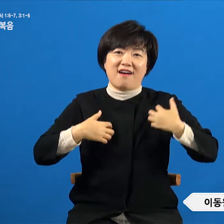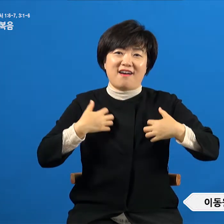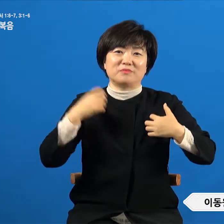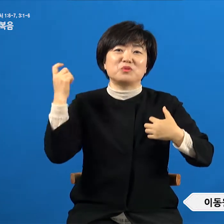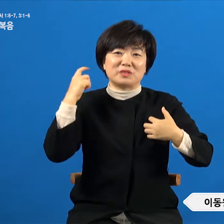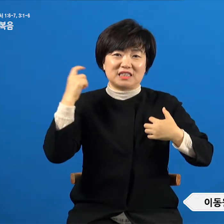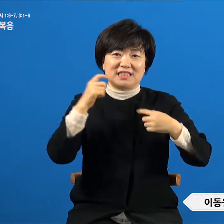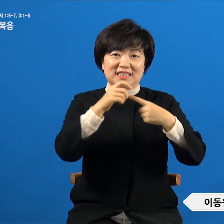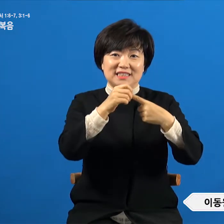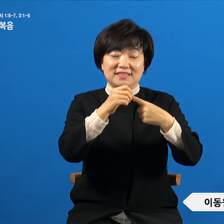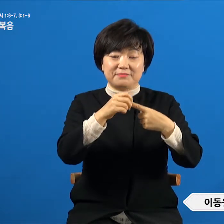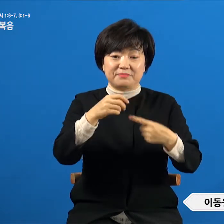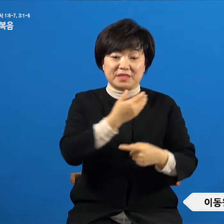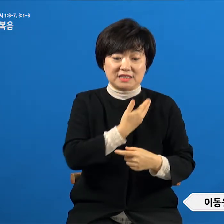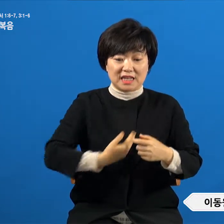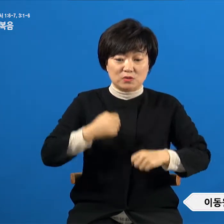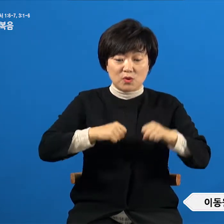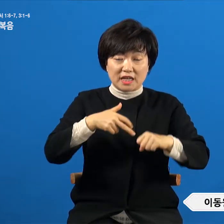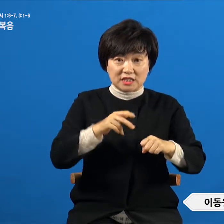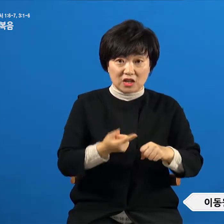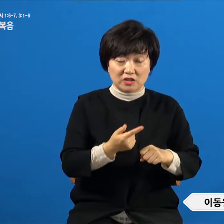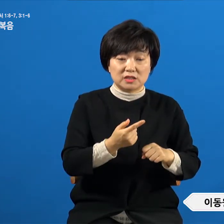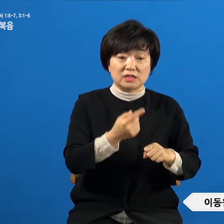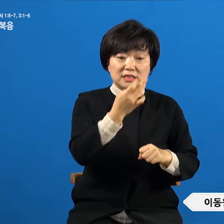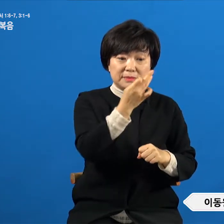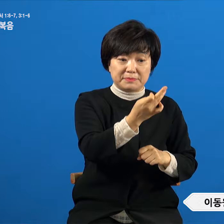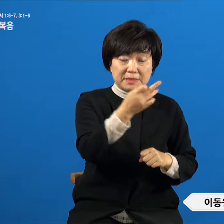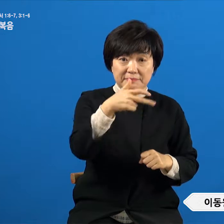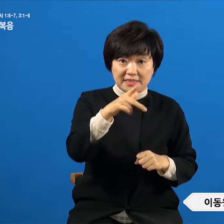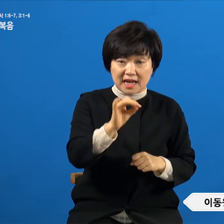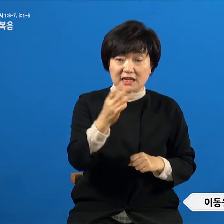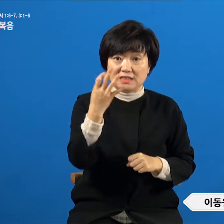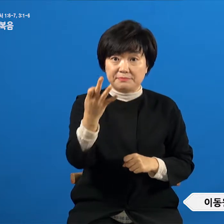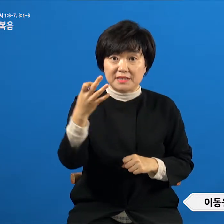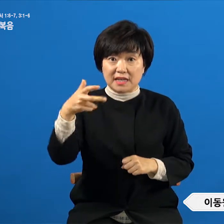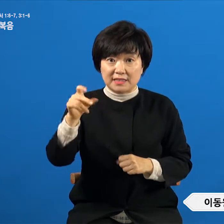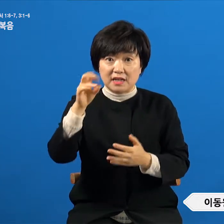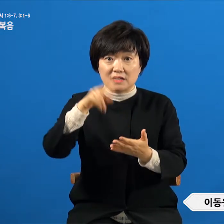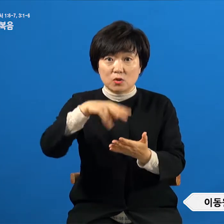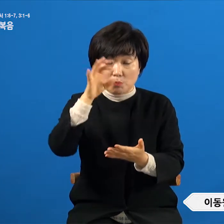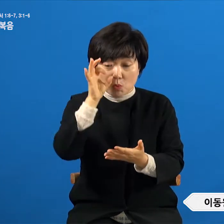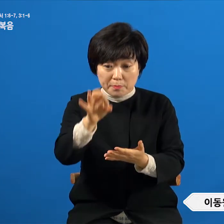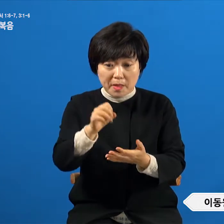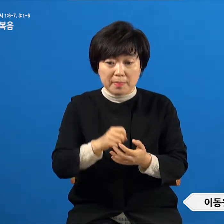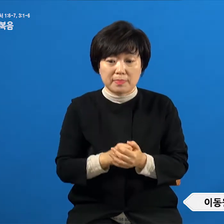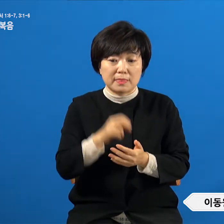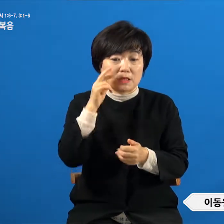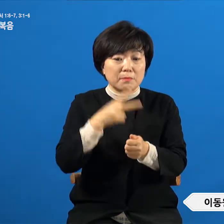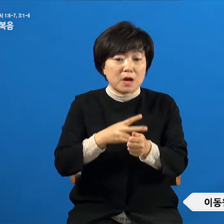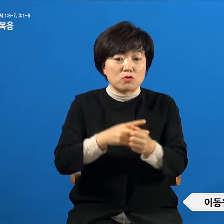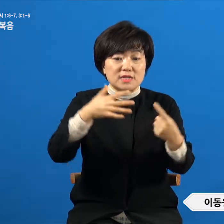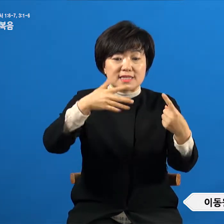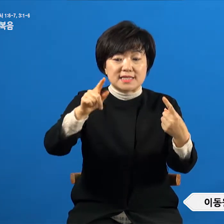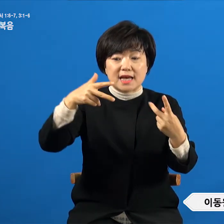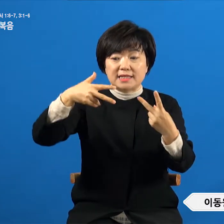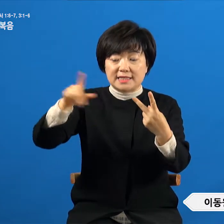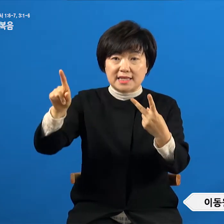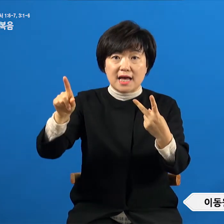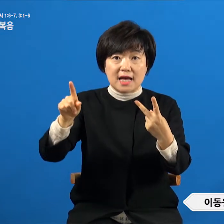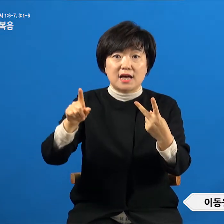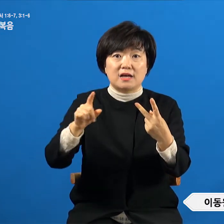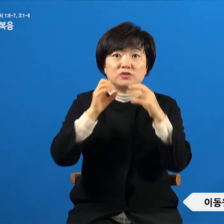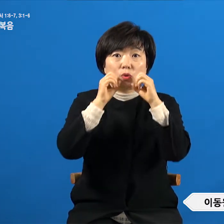소식이죠. 사도행전 13장과 14장을 읽어보면 바울은 제1차 이 전도 여행을